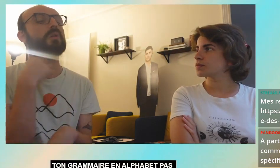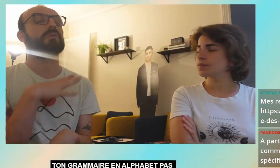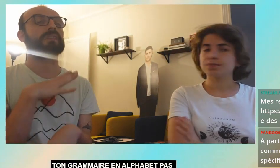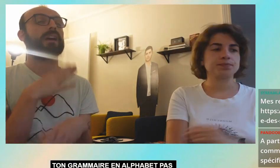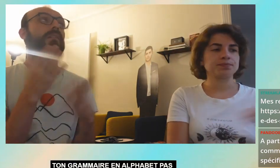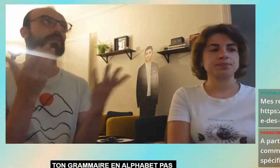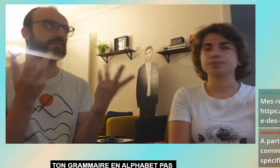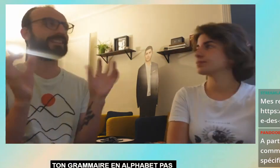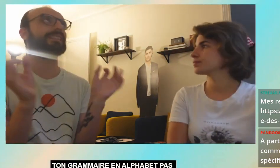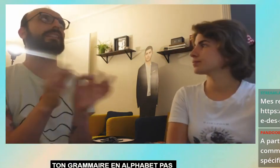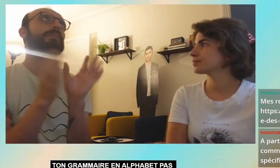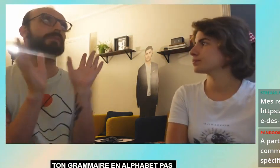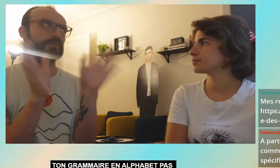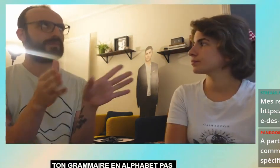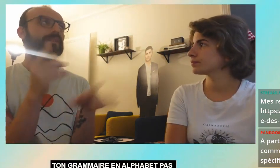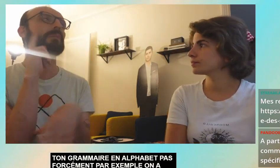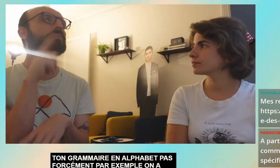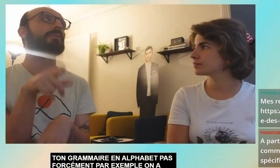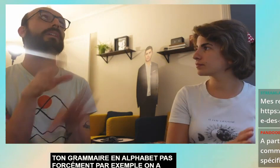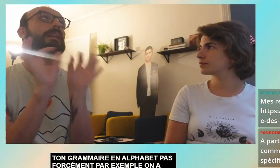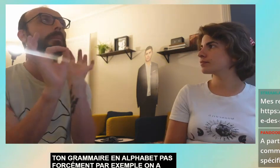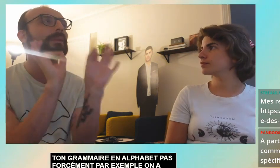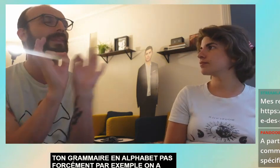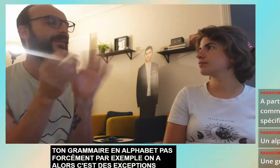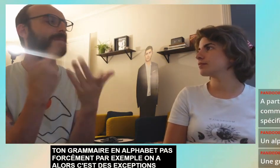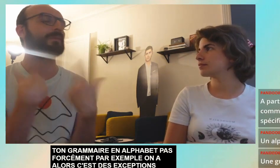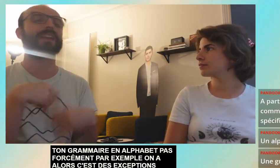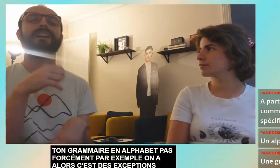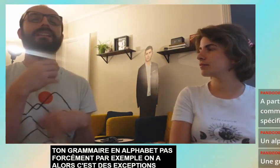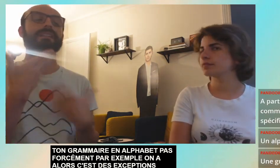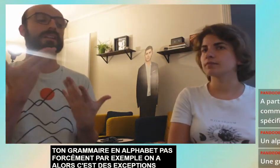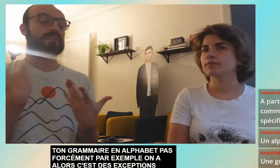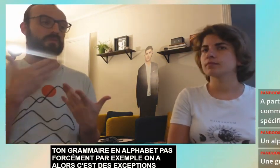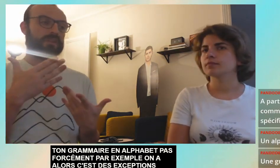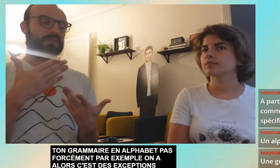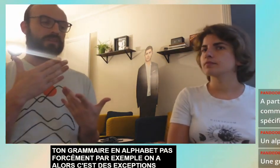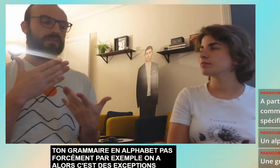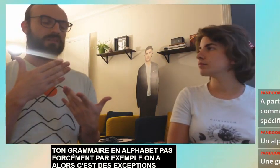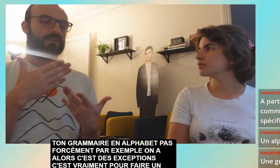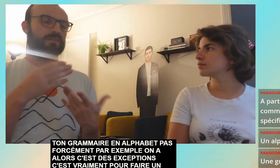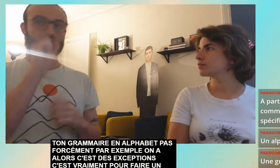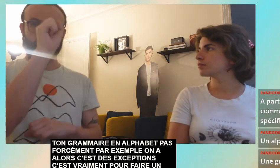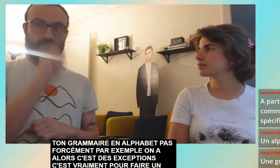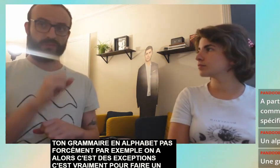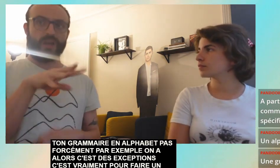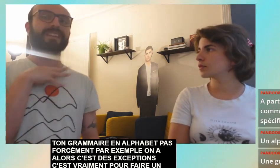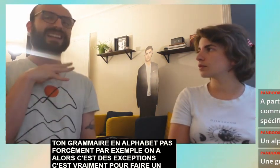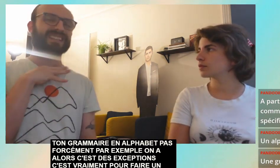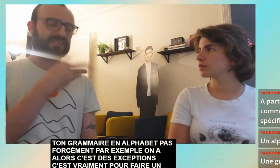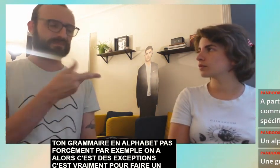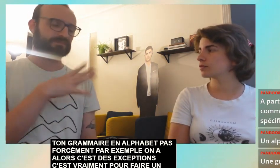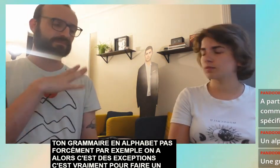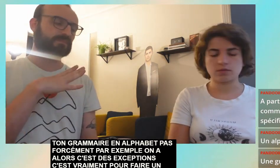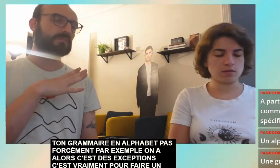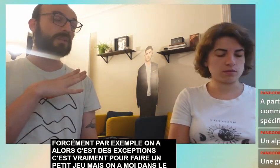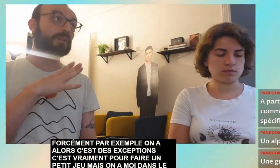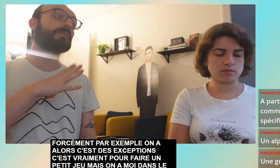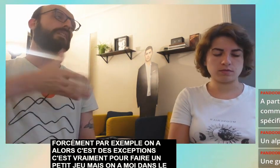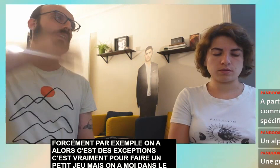on a, alors, c'est des exceptions, c'est vraiment pour faire un pointilleux, mais on a, moi, dans le sud, en Ardèche, on a, enfin, c'était il y a